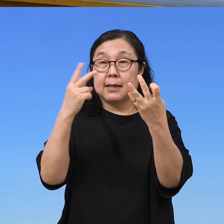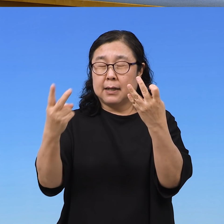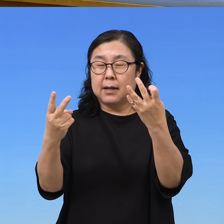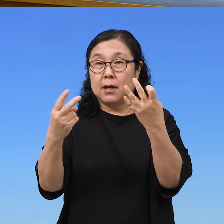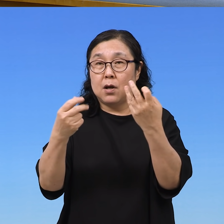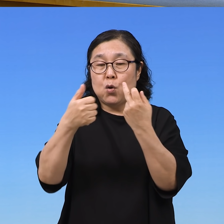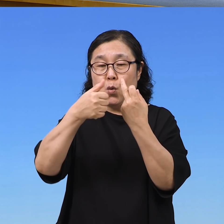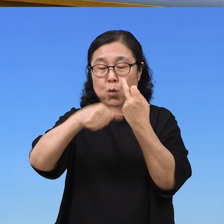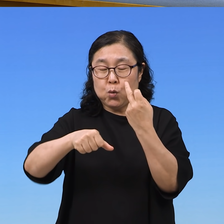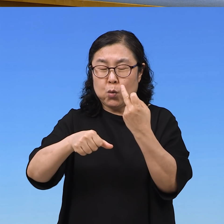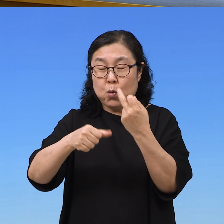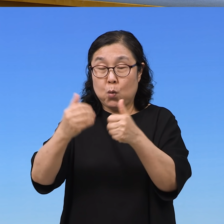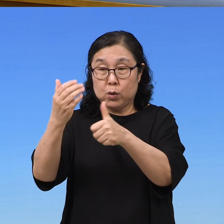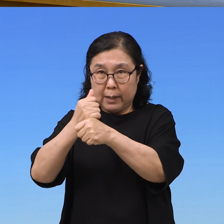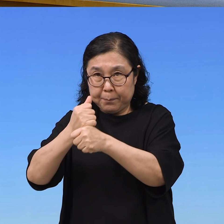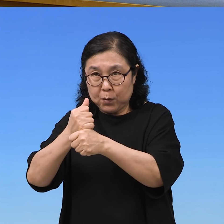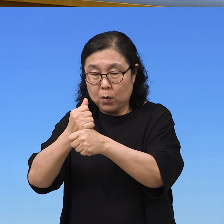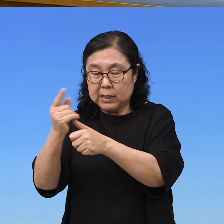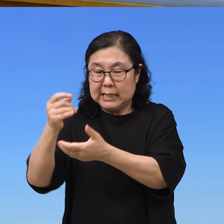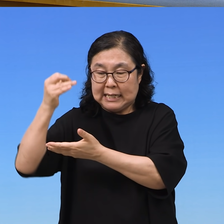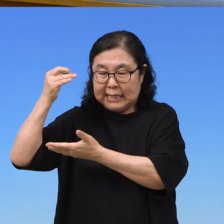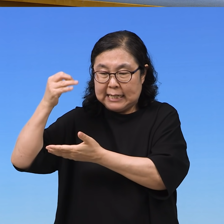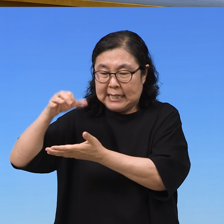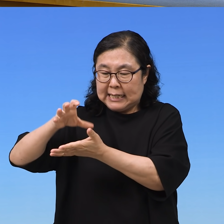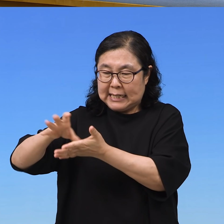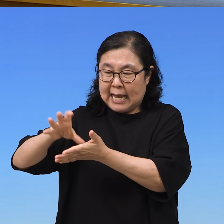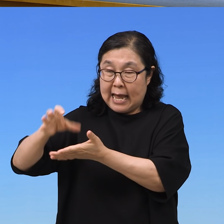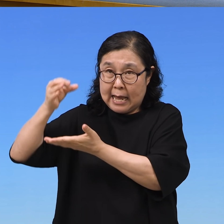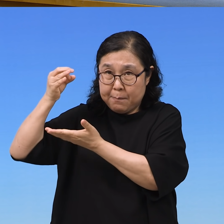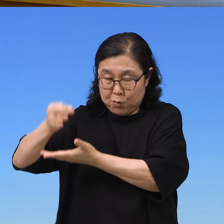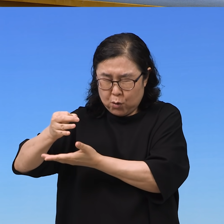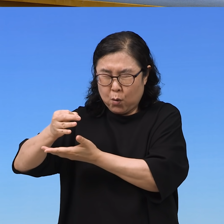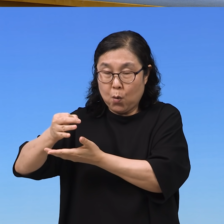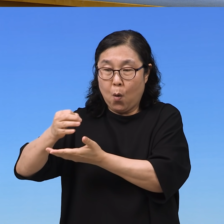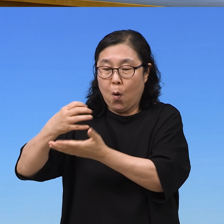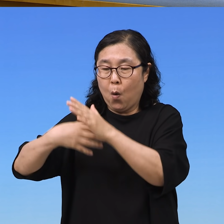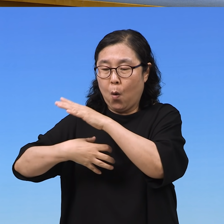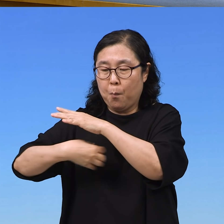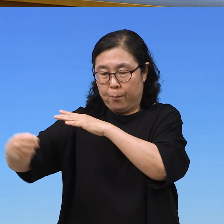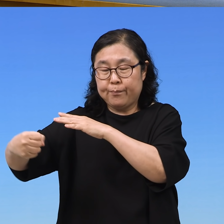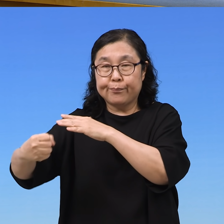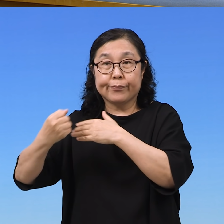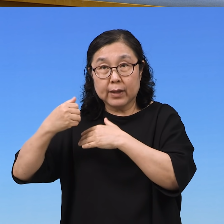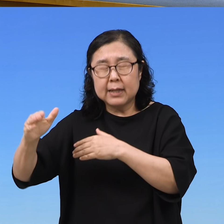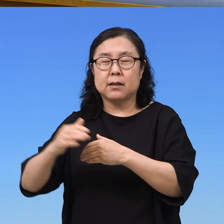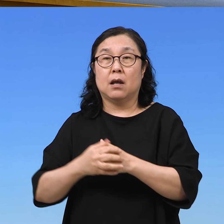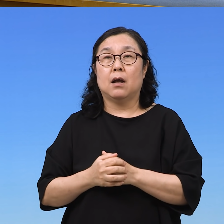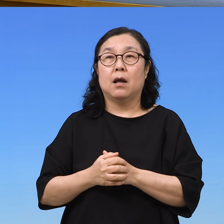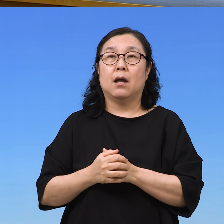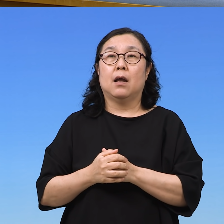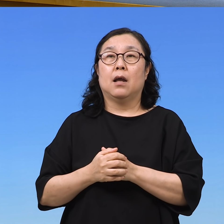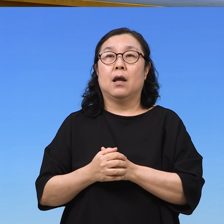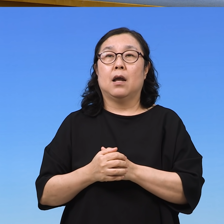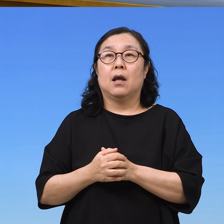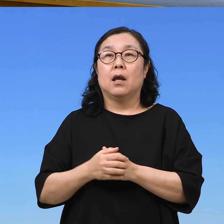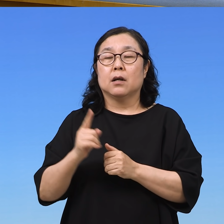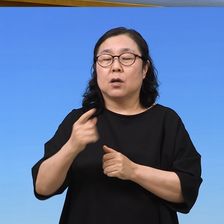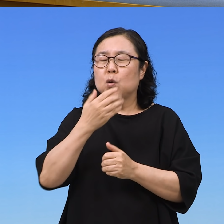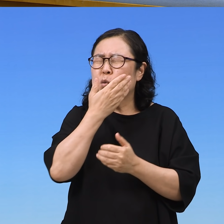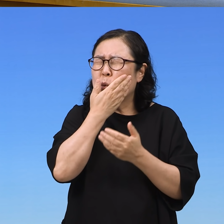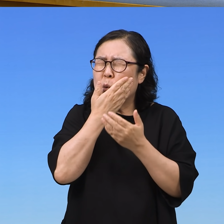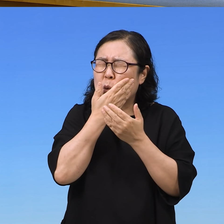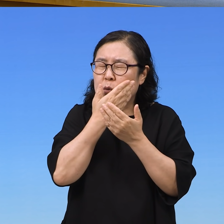거주하는 아브라함의 조카 롯도 사로잡고 그 재물까지 노력하여 갔더라. 아니, 롯이 그토록 소중히 여기던 그